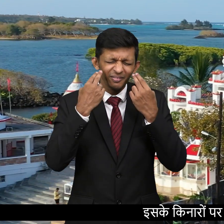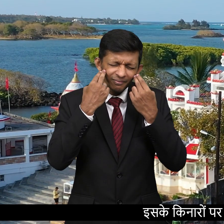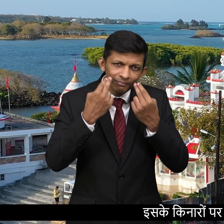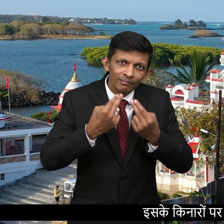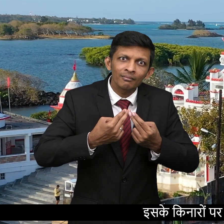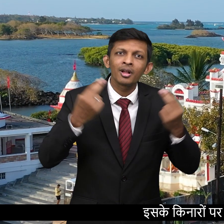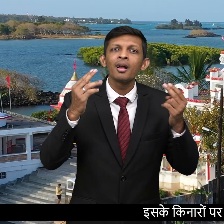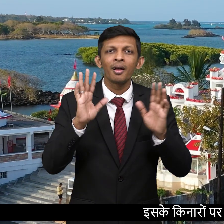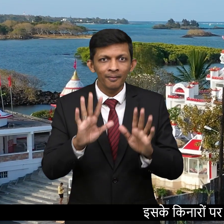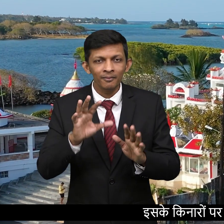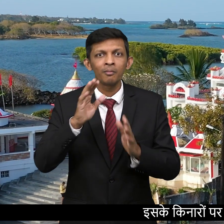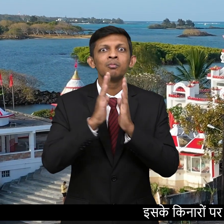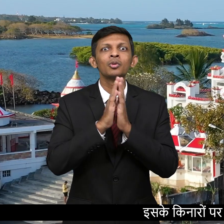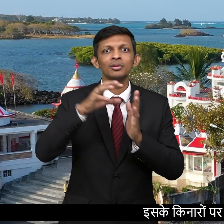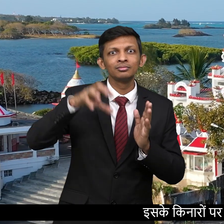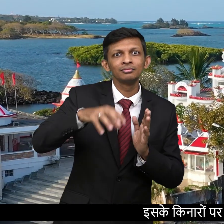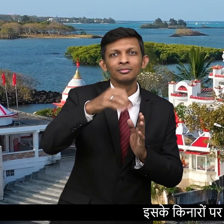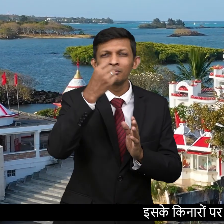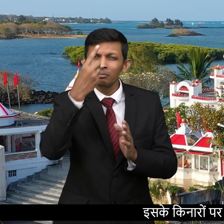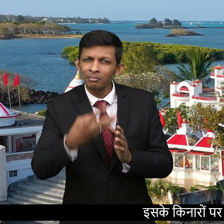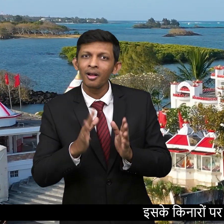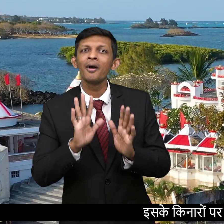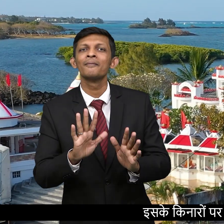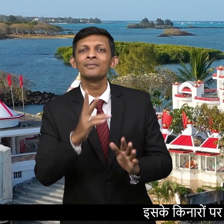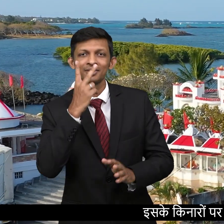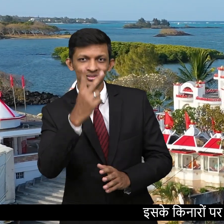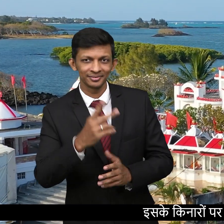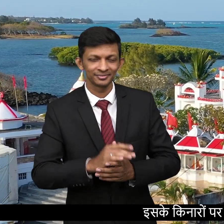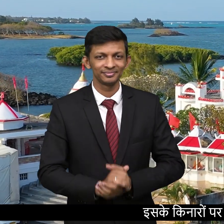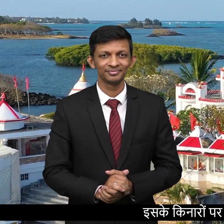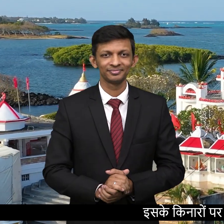इसके किनारों पर प्रसिद्ध मंदिर पाए जाते हैं।